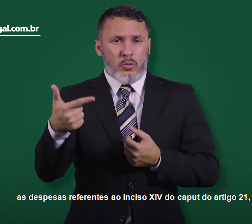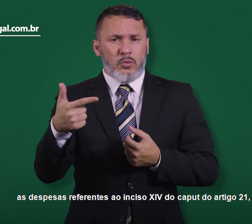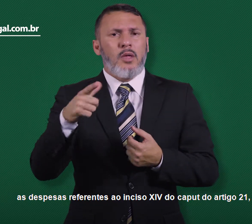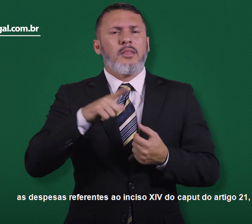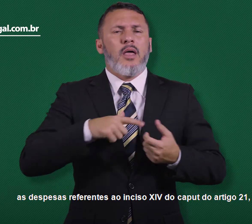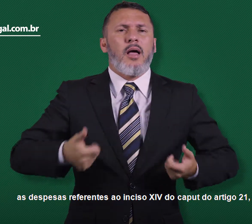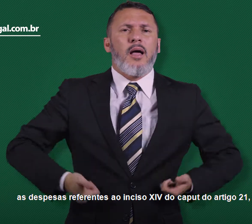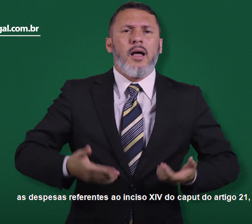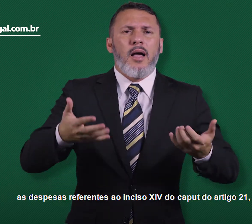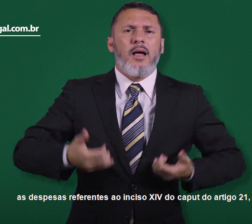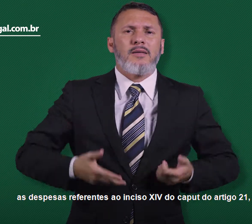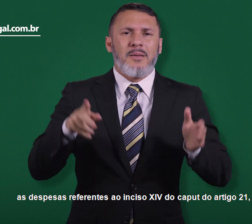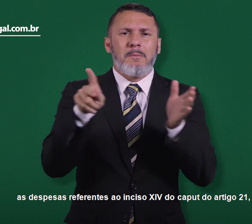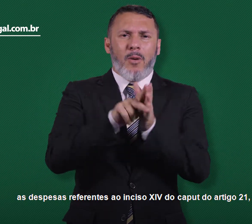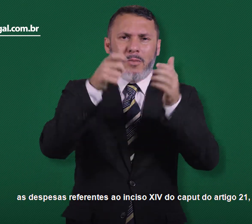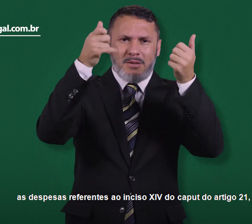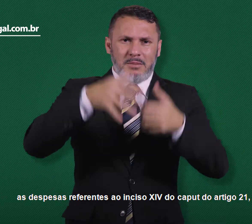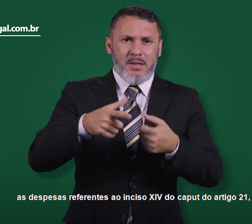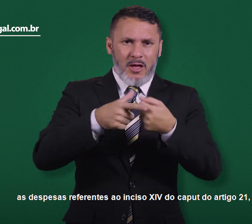as despesas referentes ao inciso